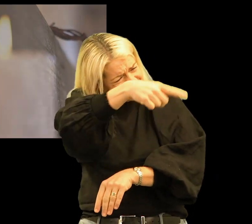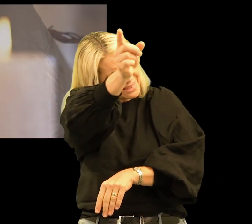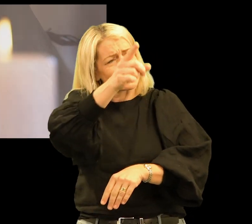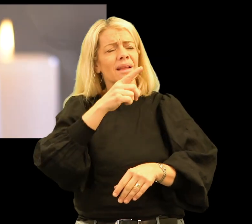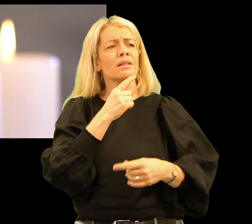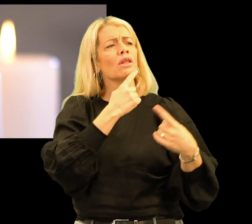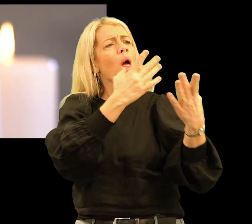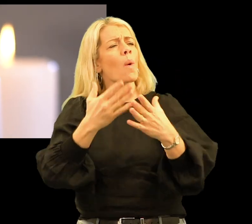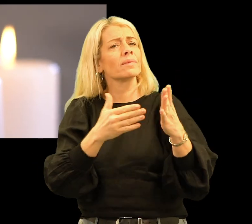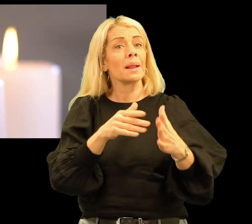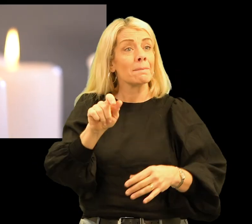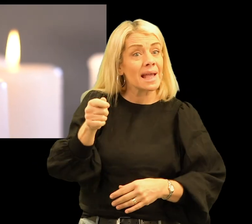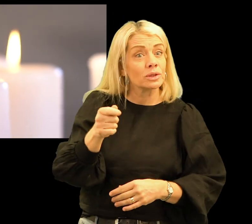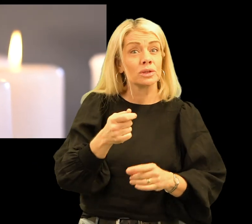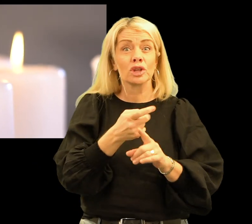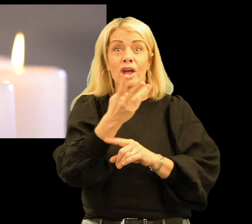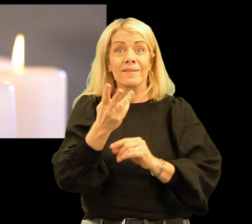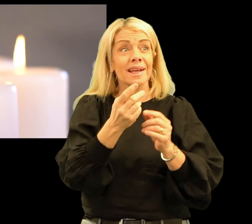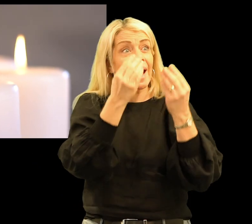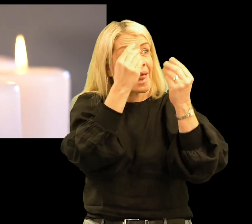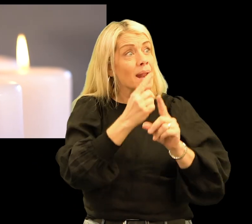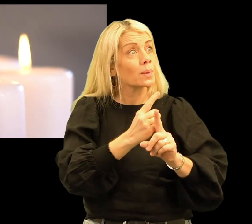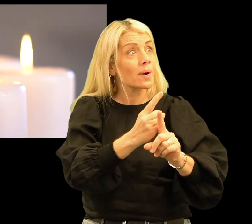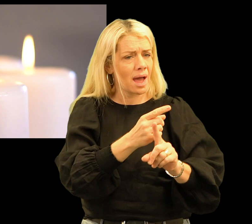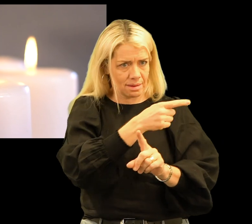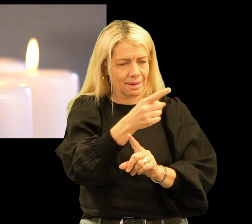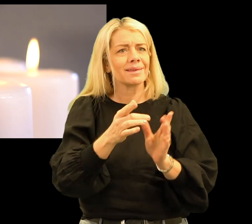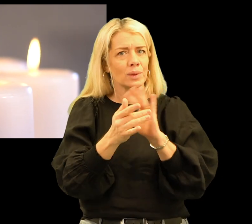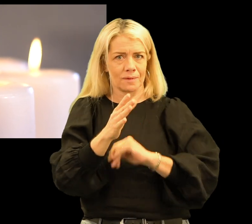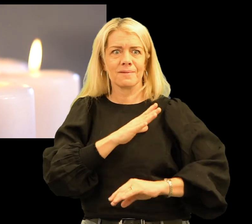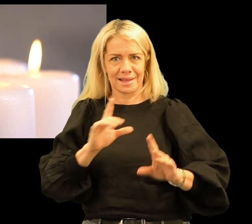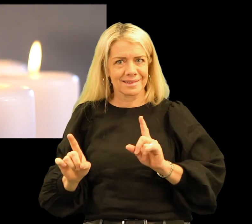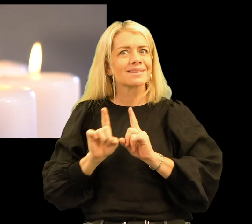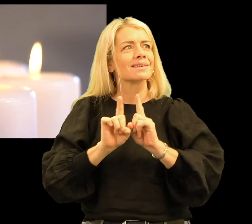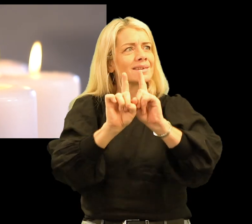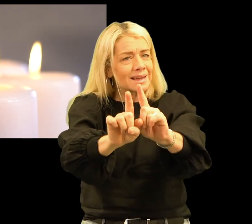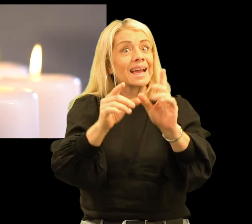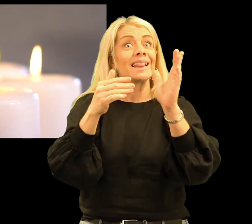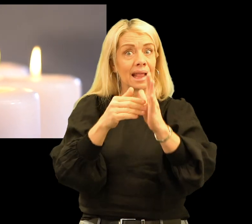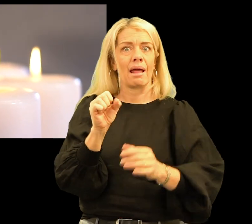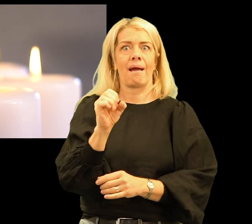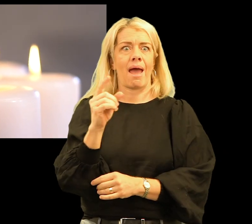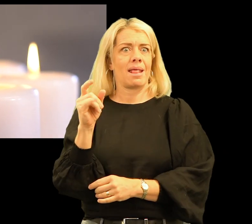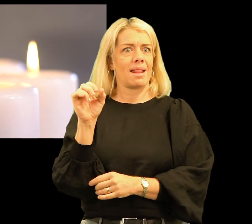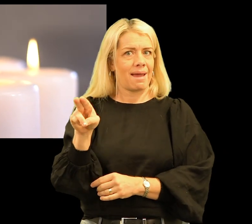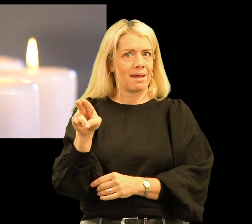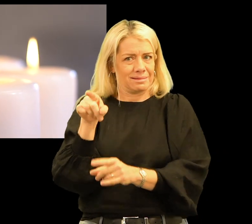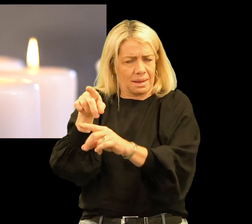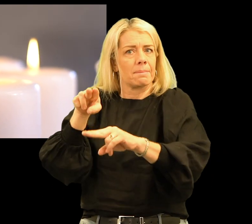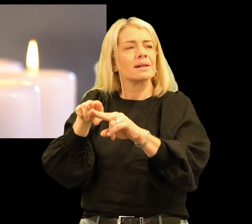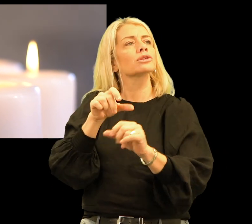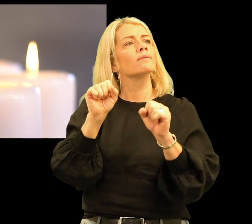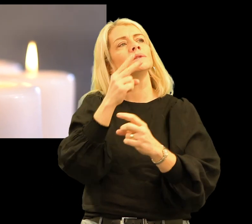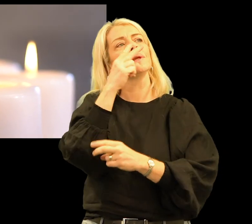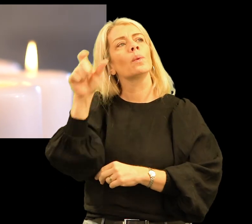till Petrus och de andra lärjungarna, han går före er till Galileen. Där ska ni få se honom som han